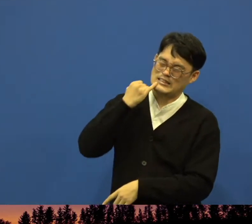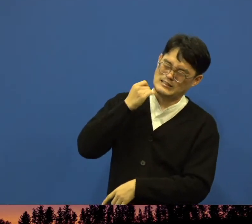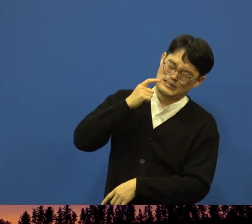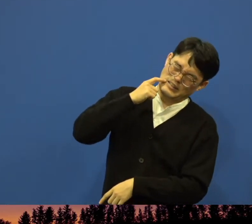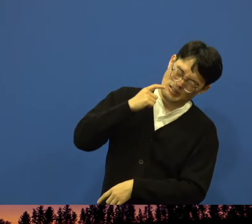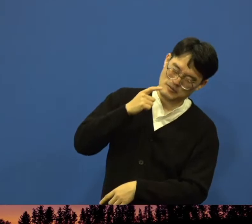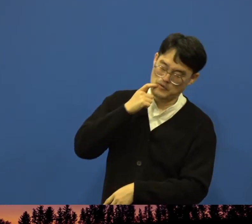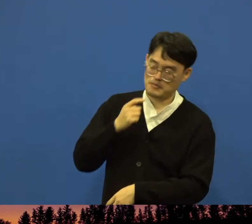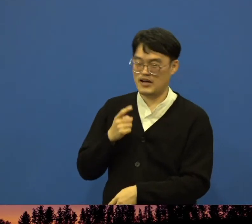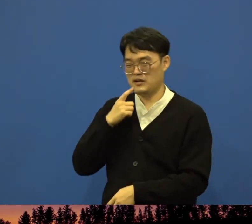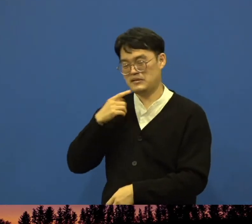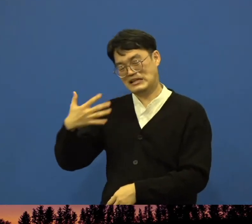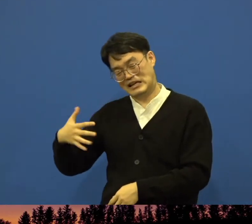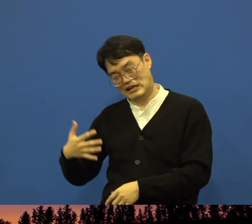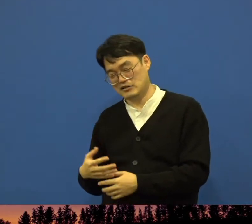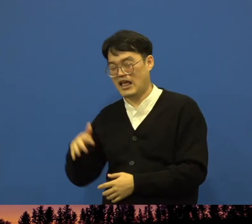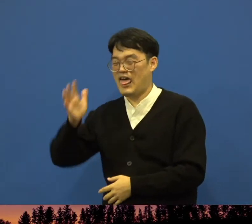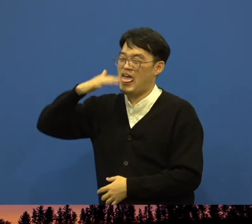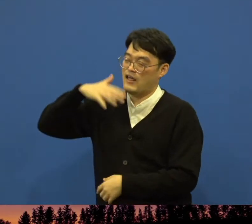삼삼하고 심심하고 알싸하고